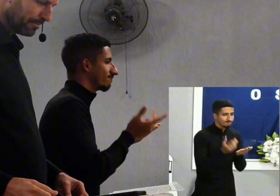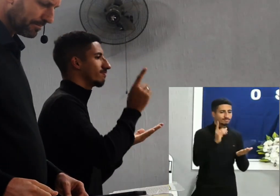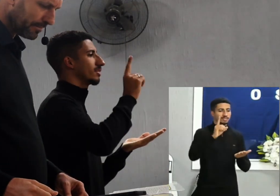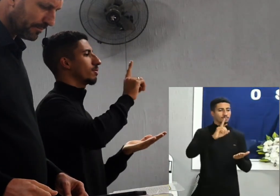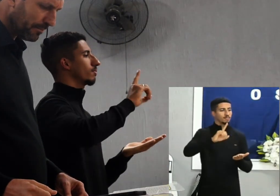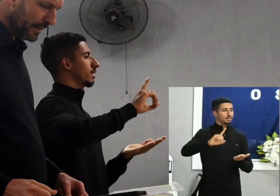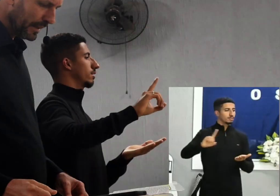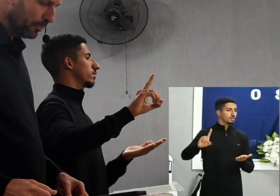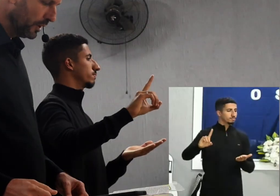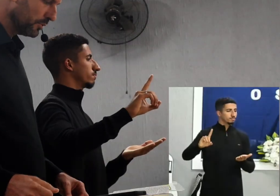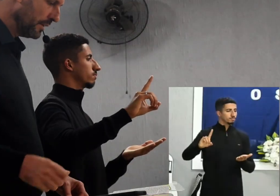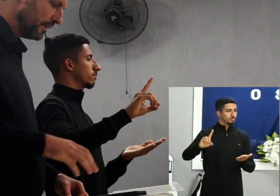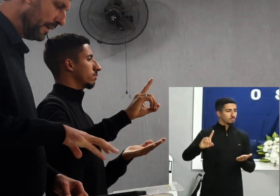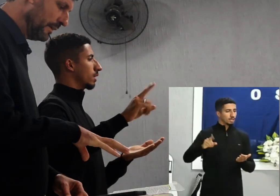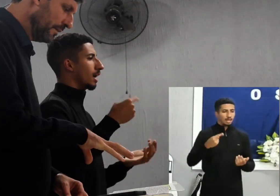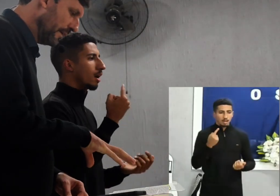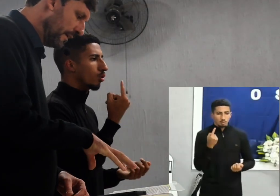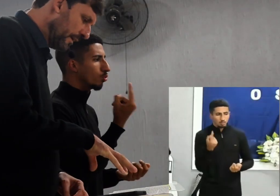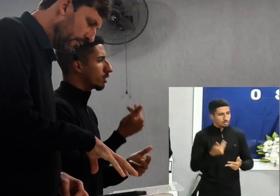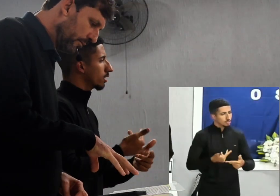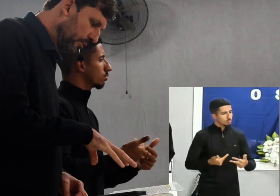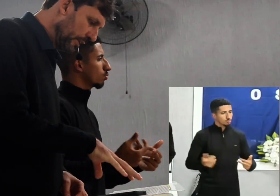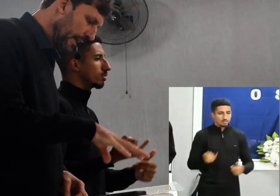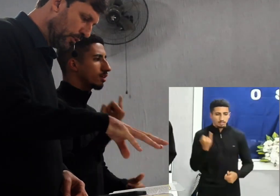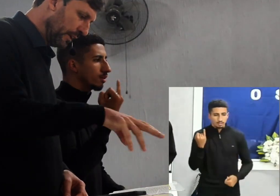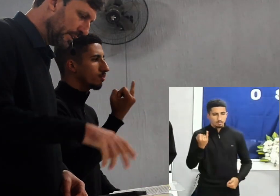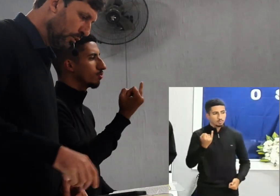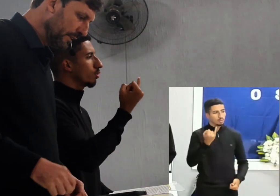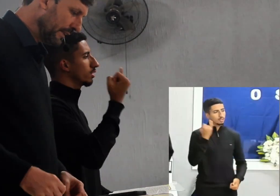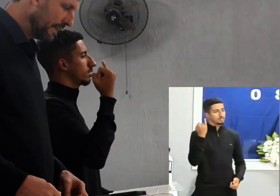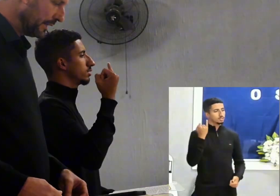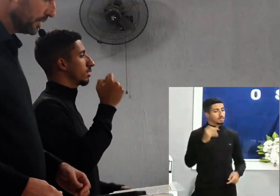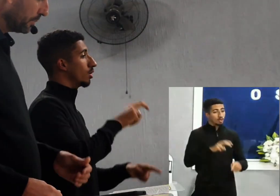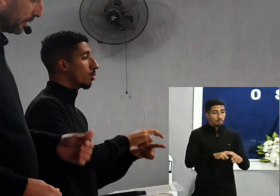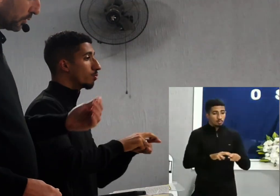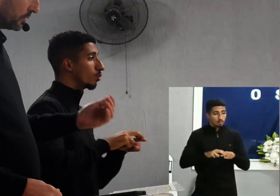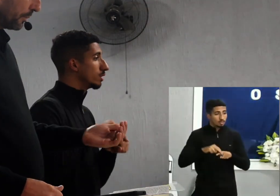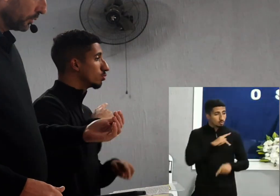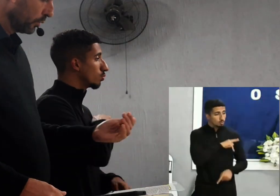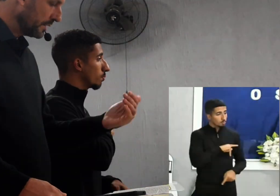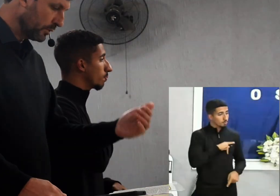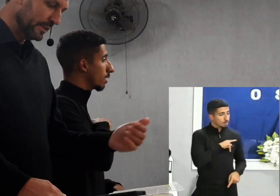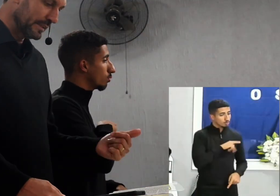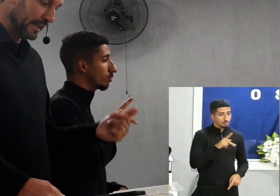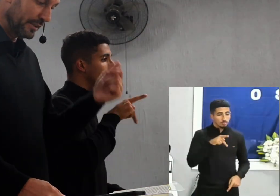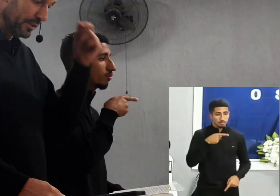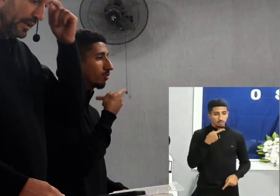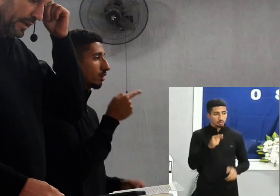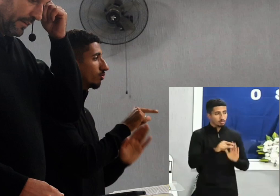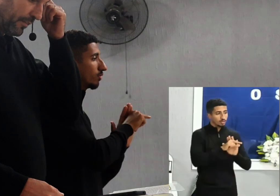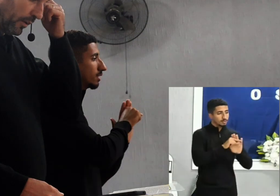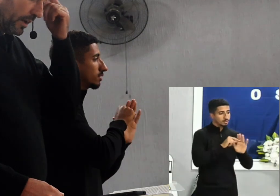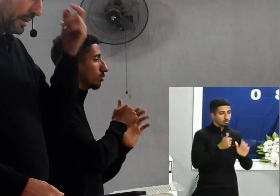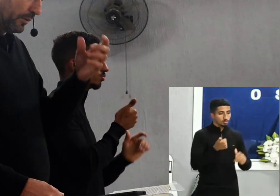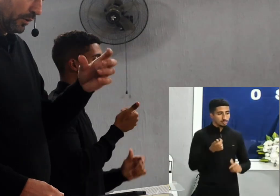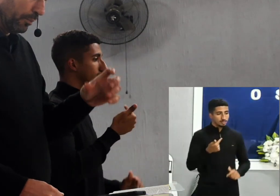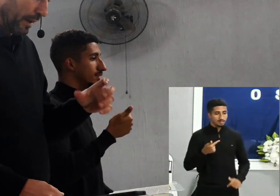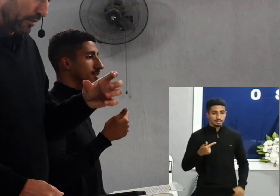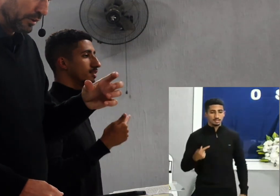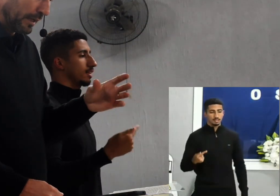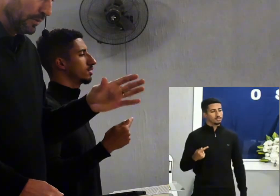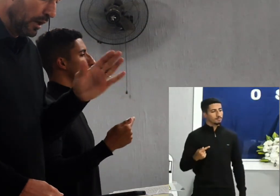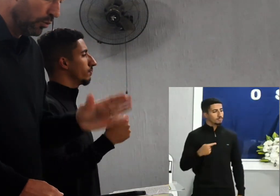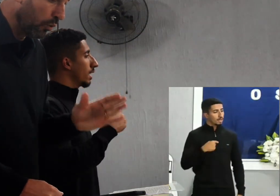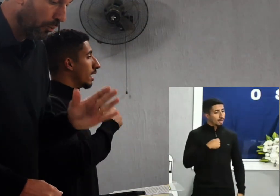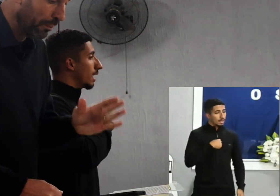pregava. Por isso ele diz aí no versículo 17, né, 1 Coríntios capítulo 1, versículo 17, ele vai falar, olha, eu